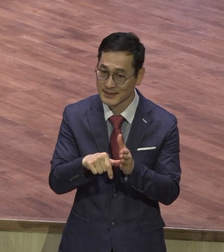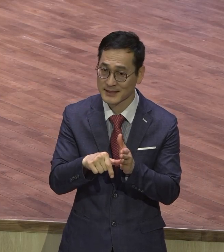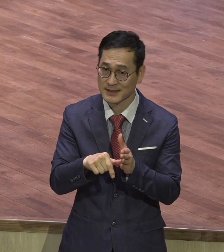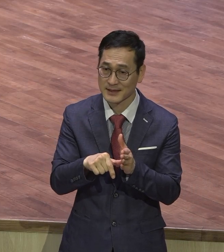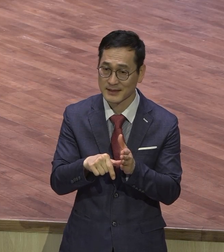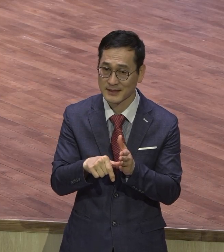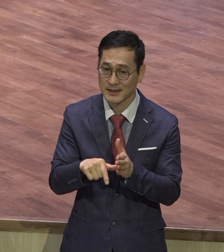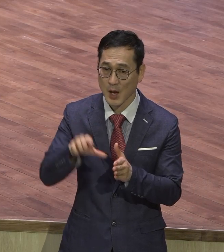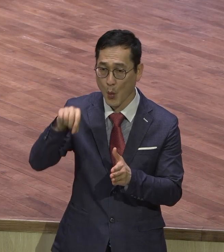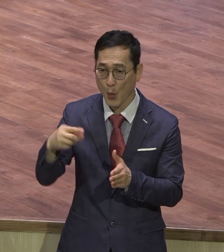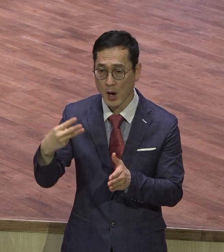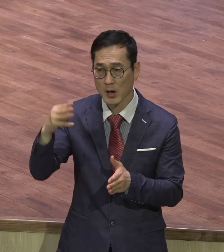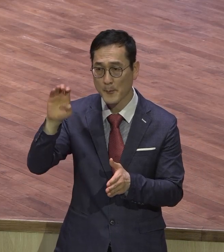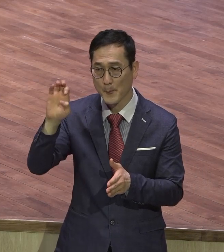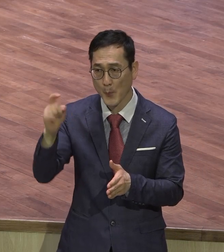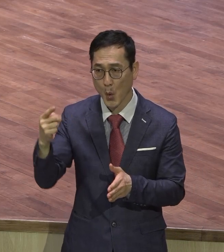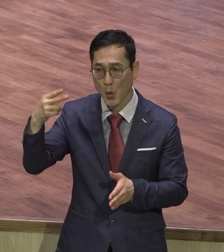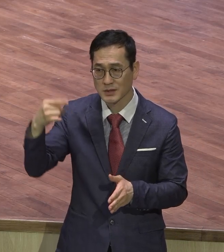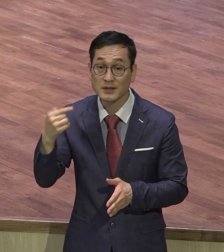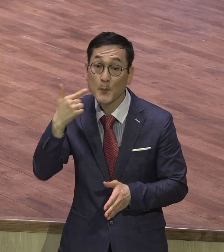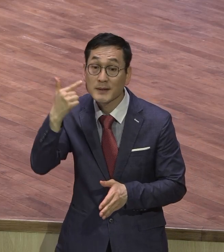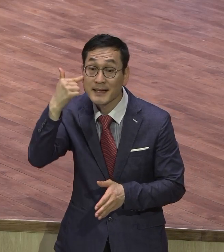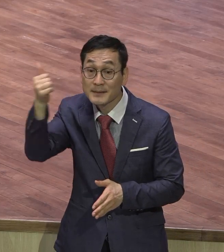찬송이에요. 월포드 목사님은